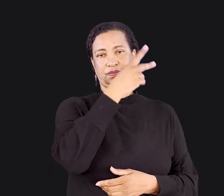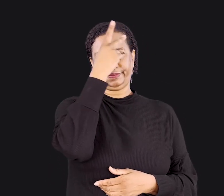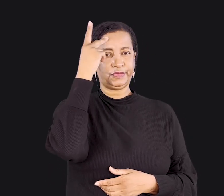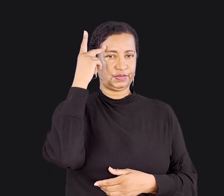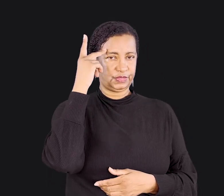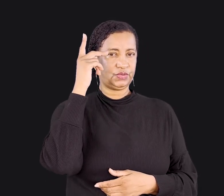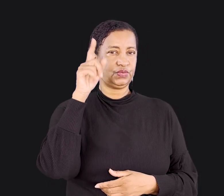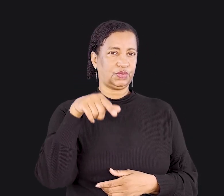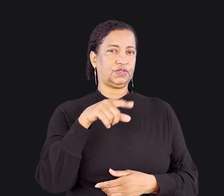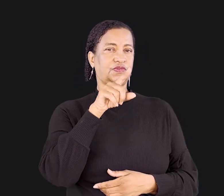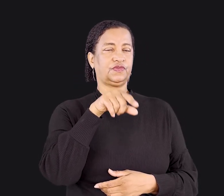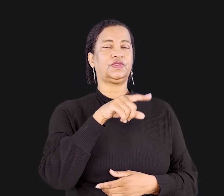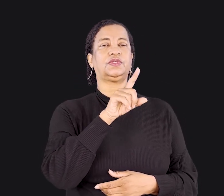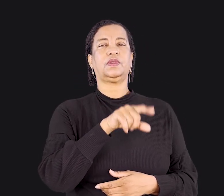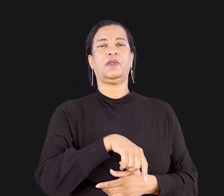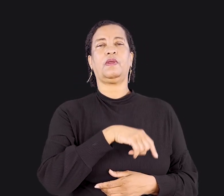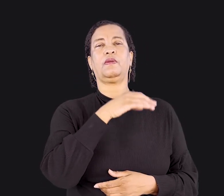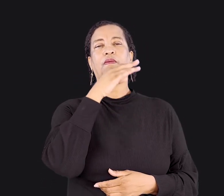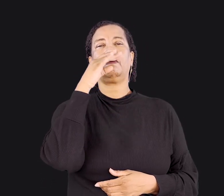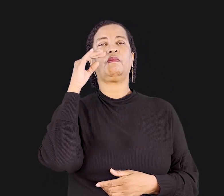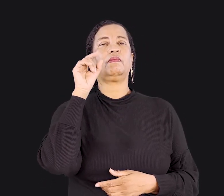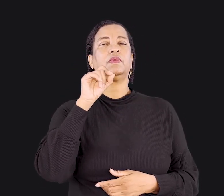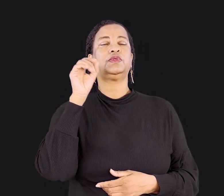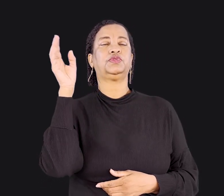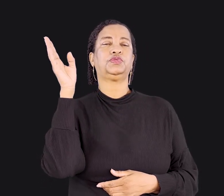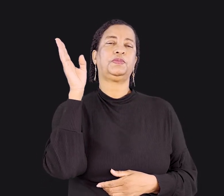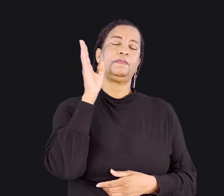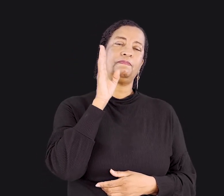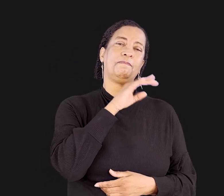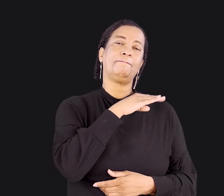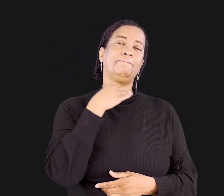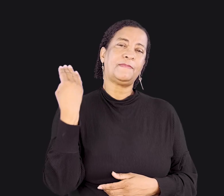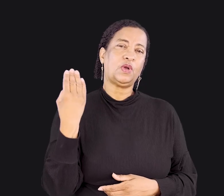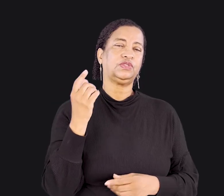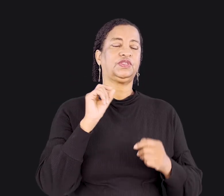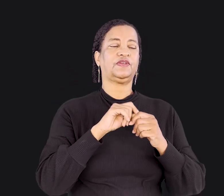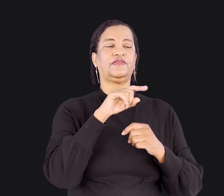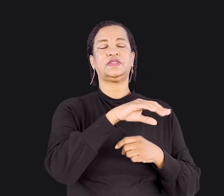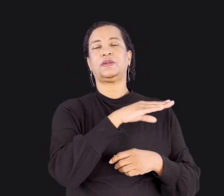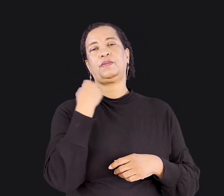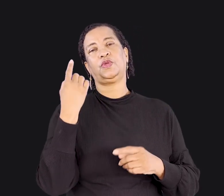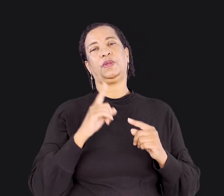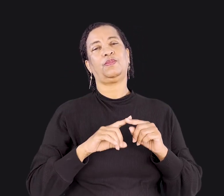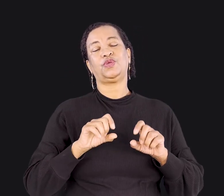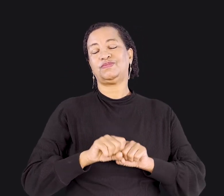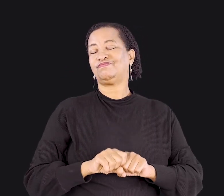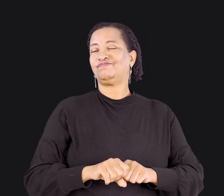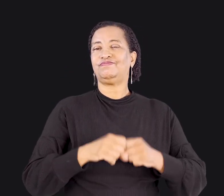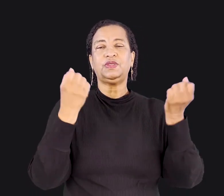essas pessoas, você foi fragrância de morte que leva à morte, porque para elas será impossível